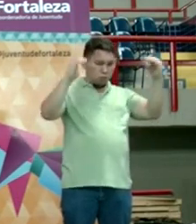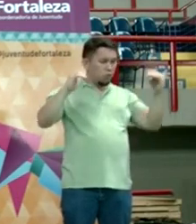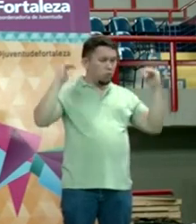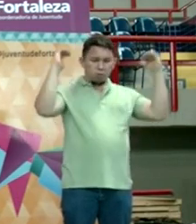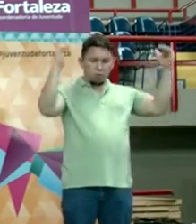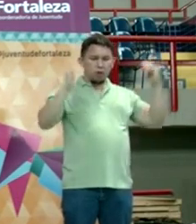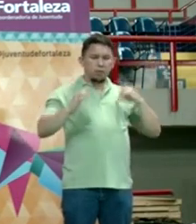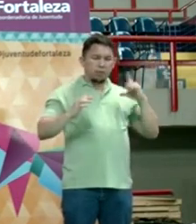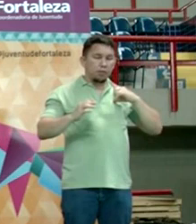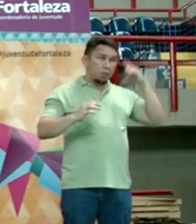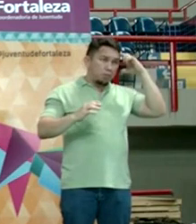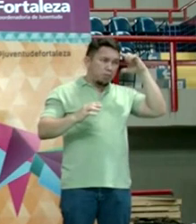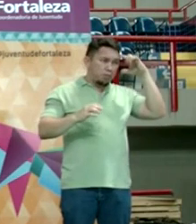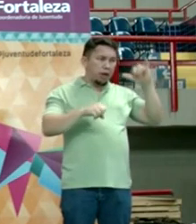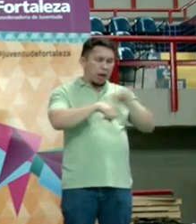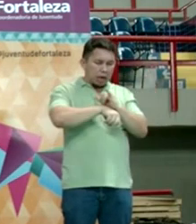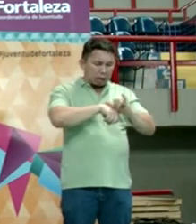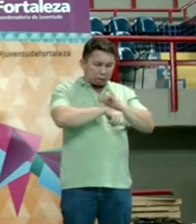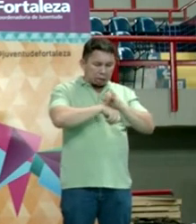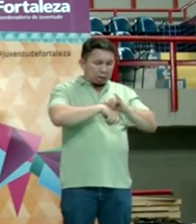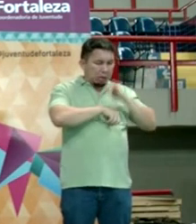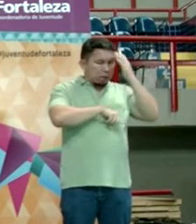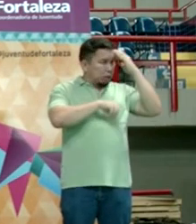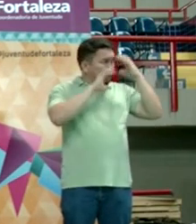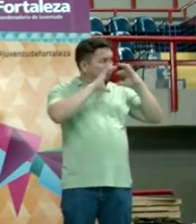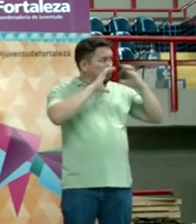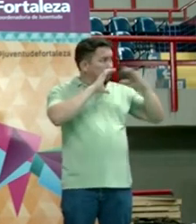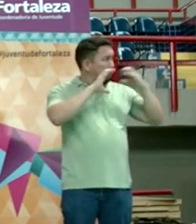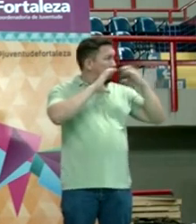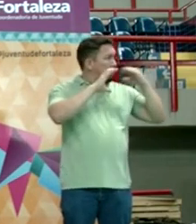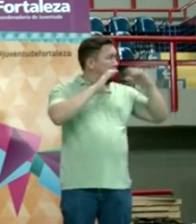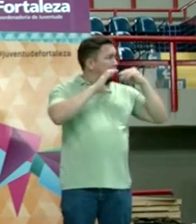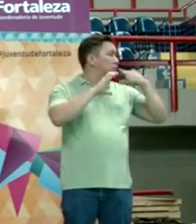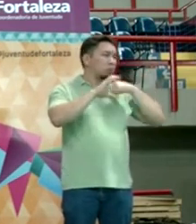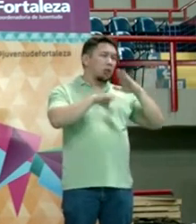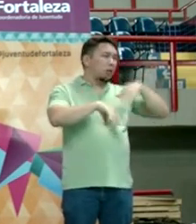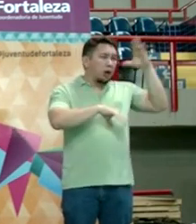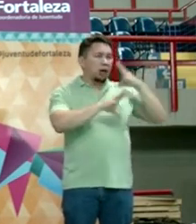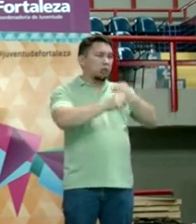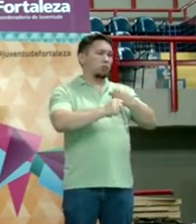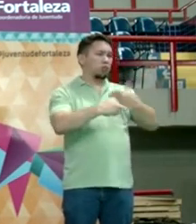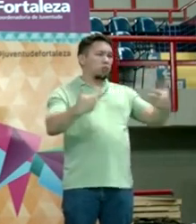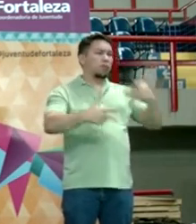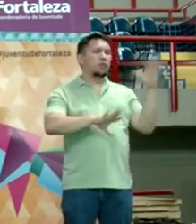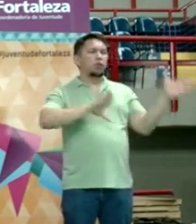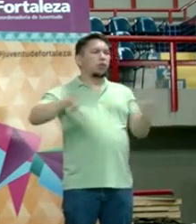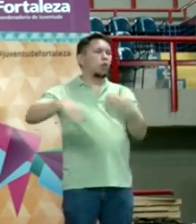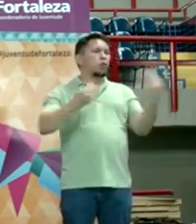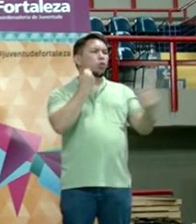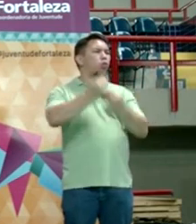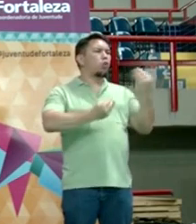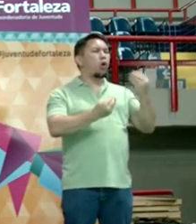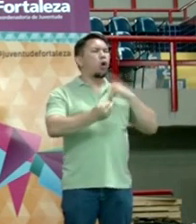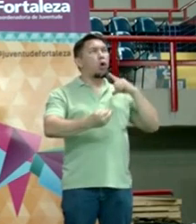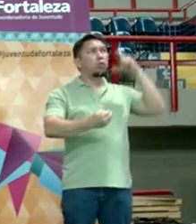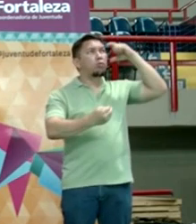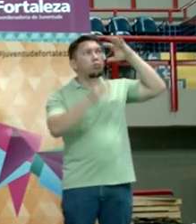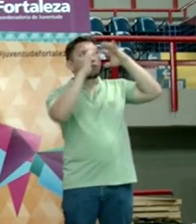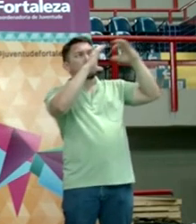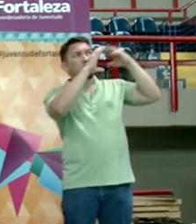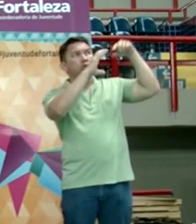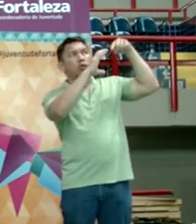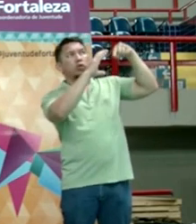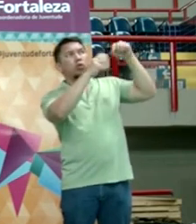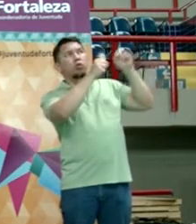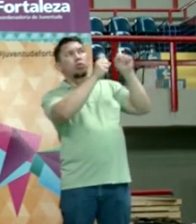para dar uma aquecida no cérebro de vocês. É interessante, é bacana a gente conhecer como funciona, como é o funcionamento do